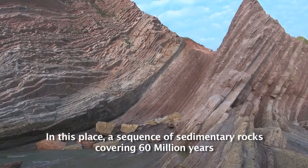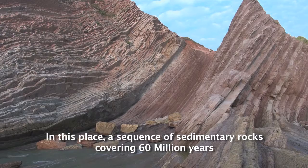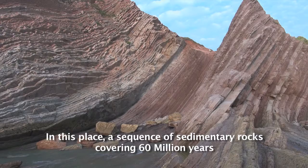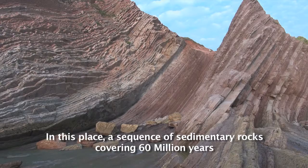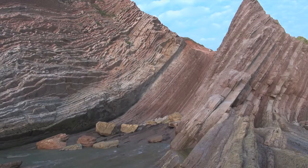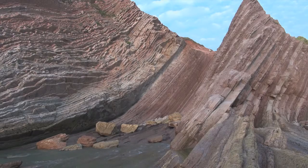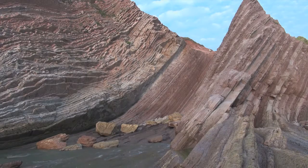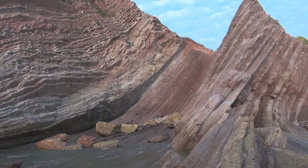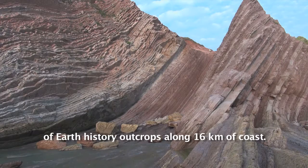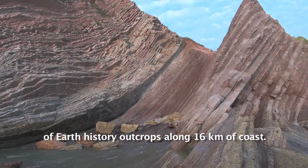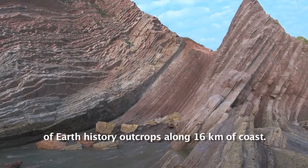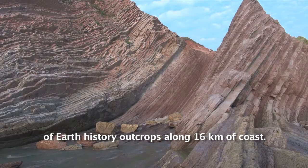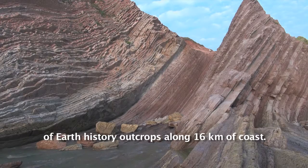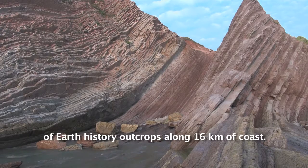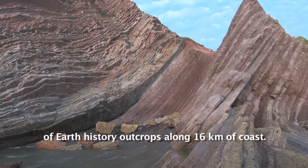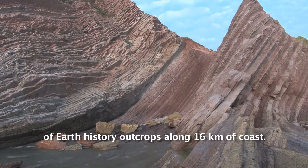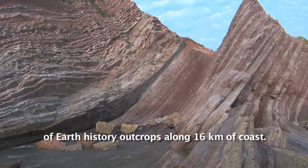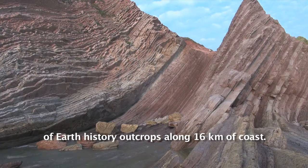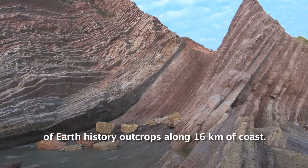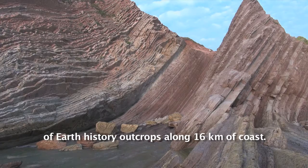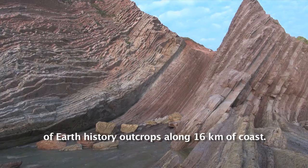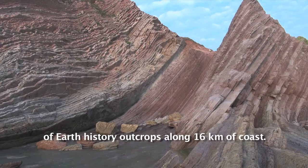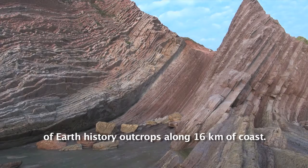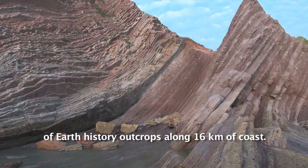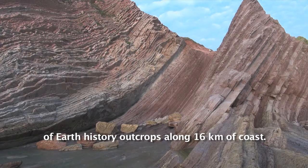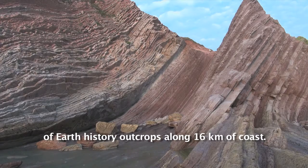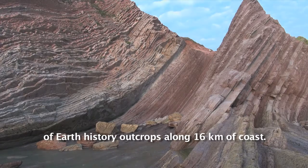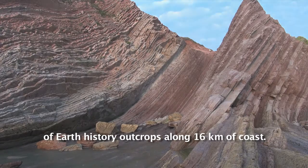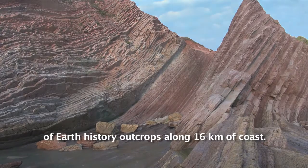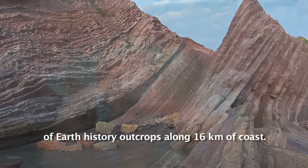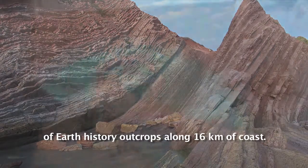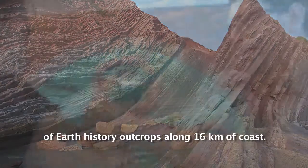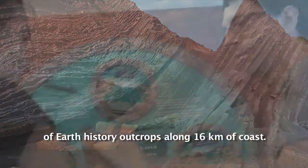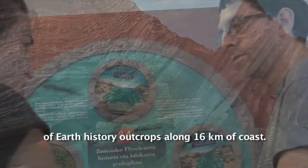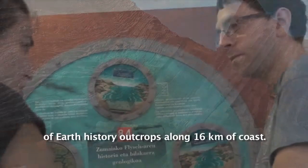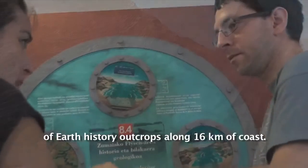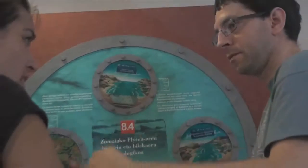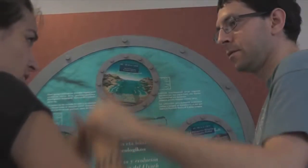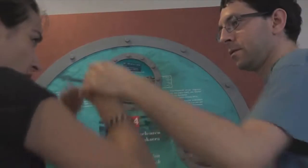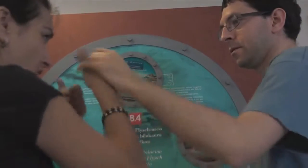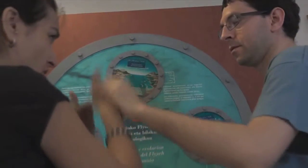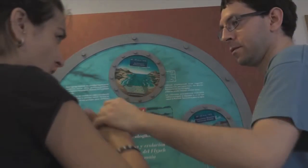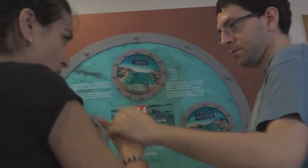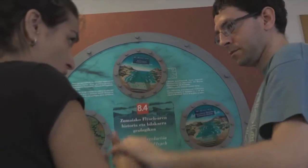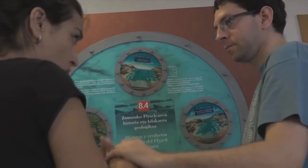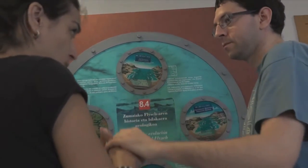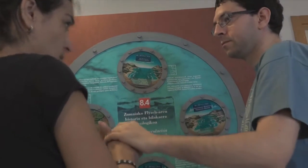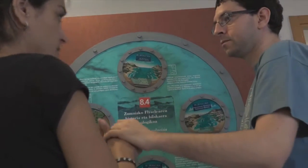puede estudiar una secuencia de rocas sedimentarias que comprende unos 60 millones de años de historia de la Tierra.